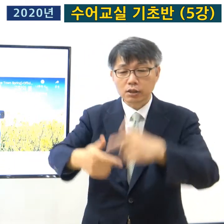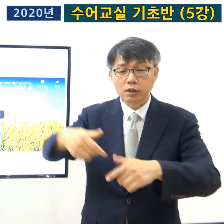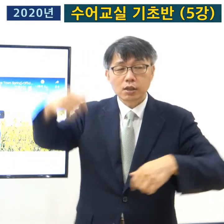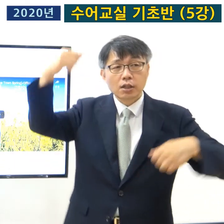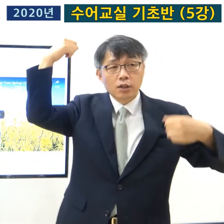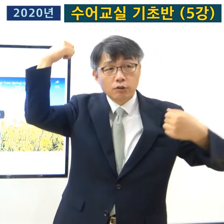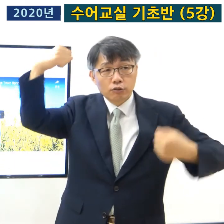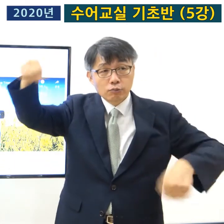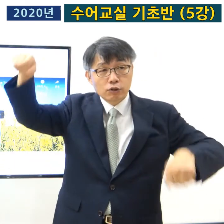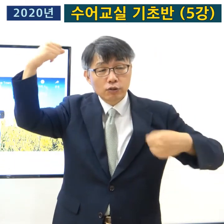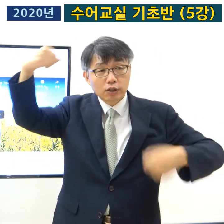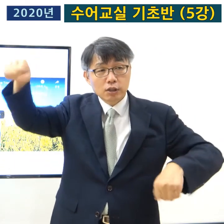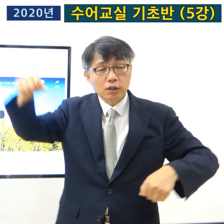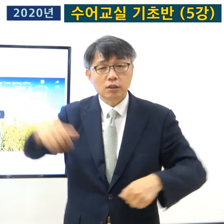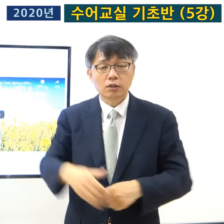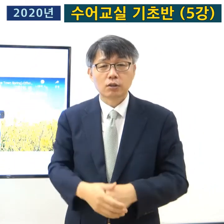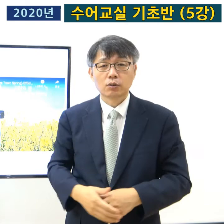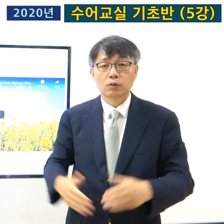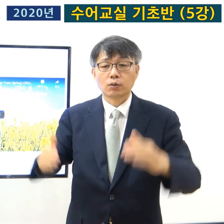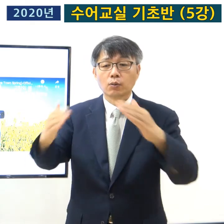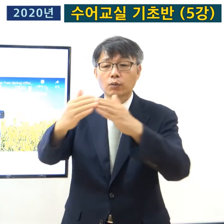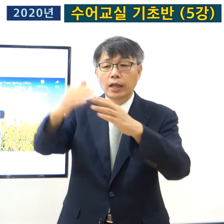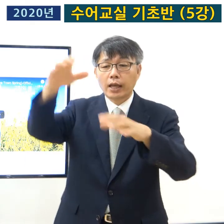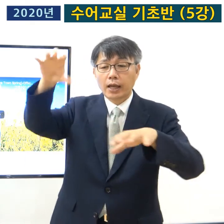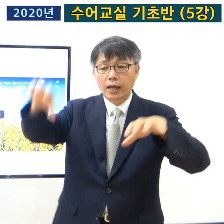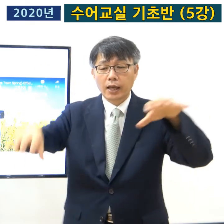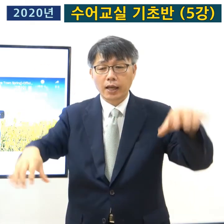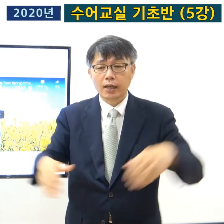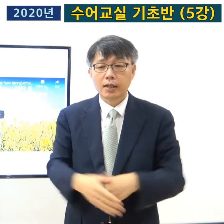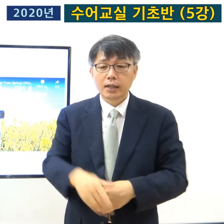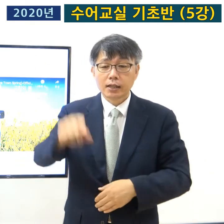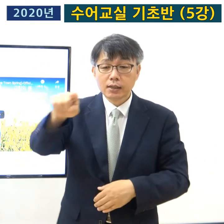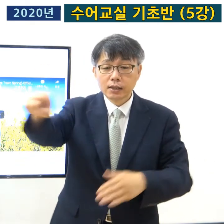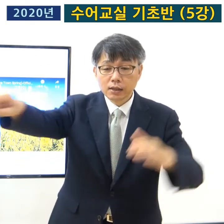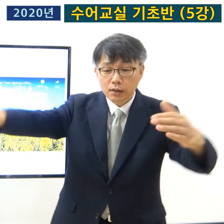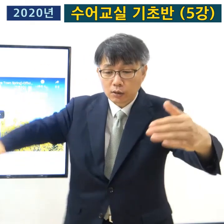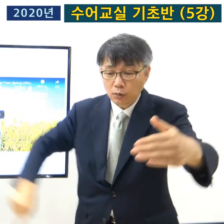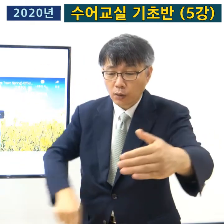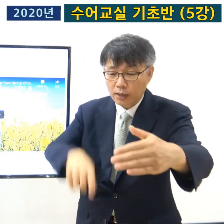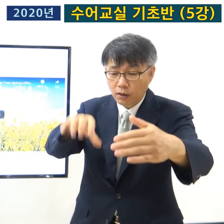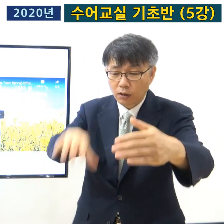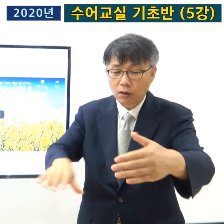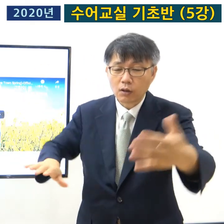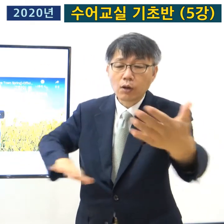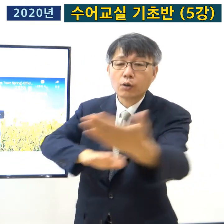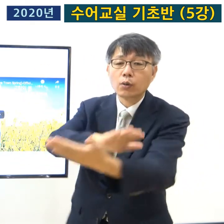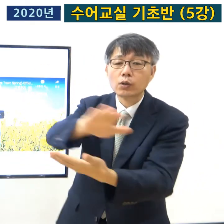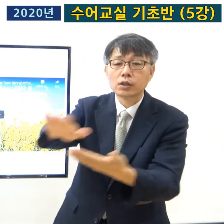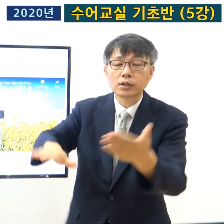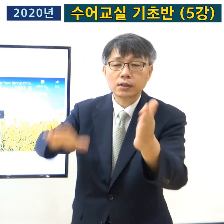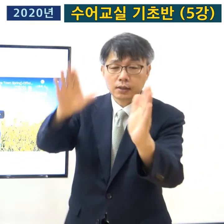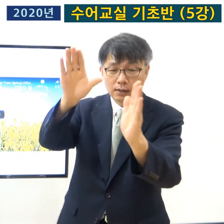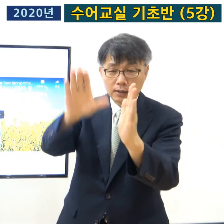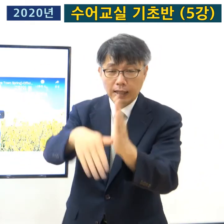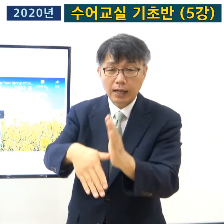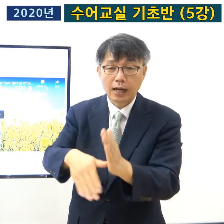수양버들 춤추는 동네 그 속에서 놀던